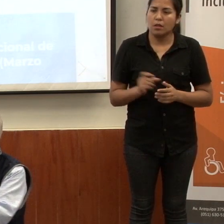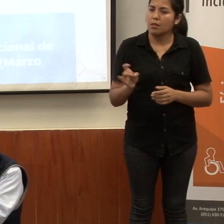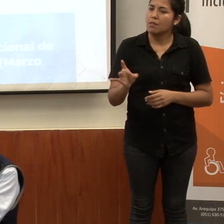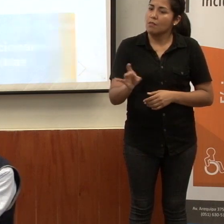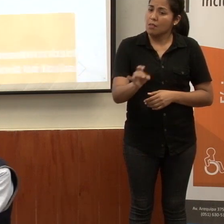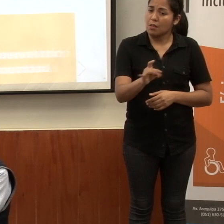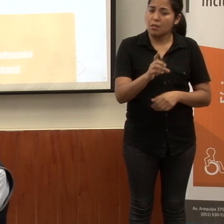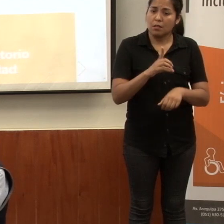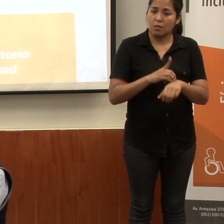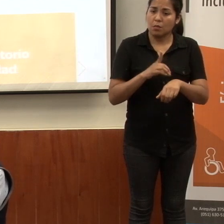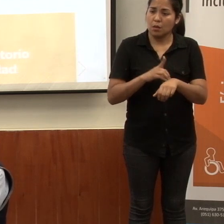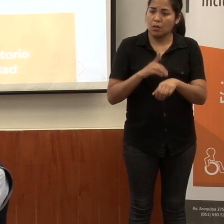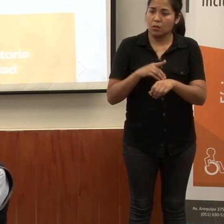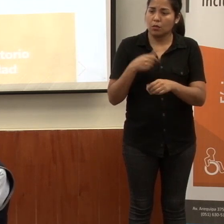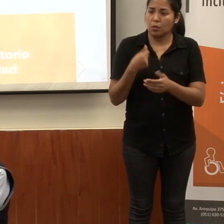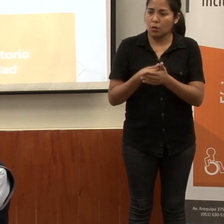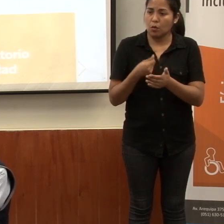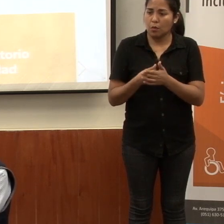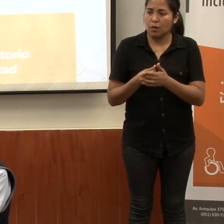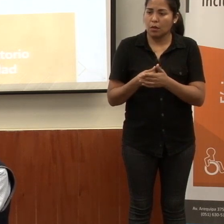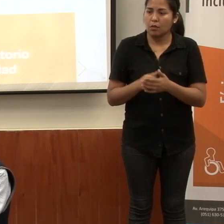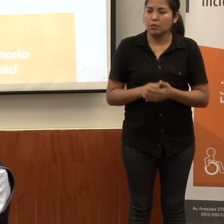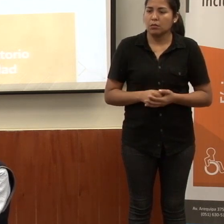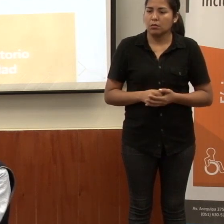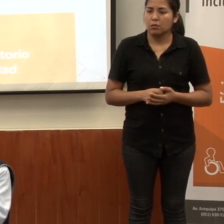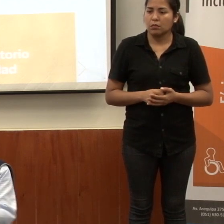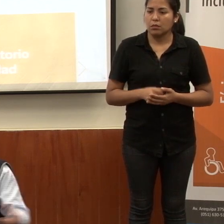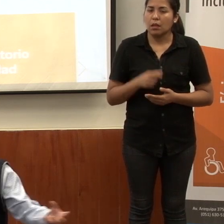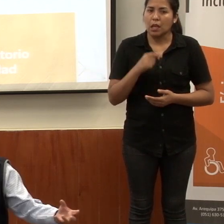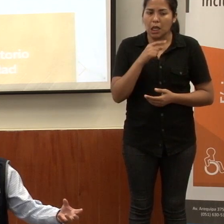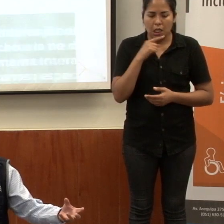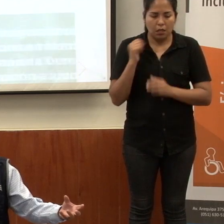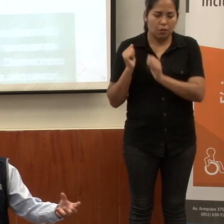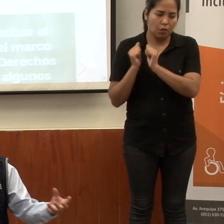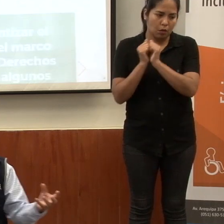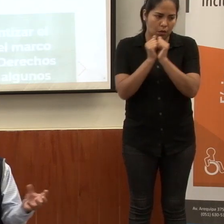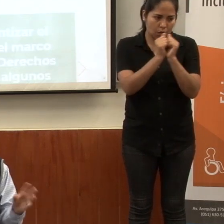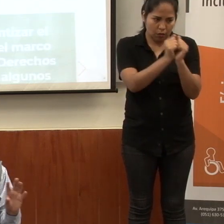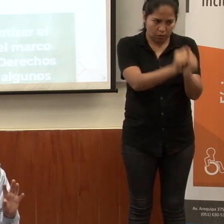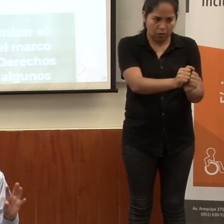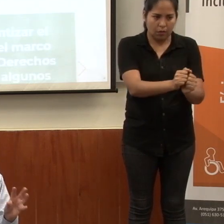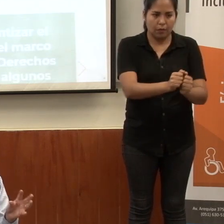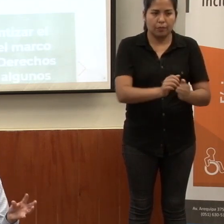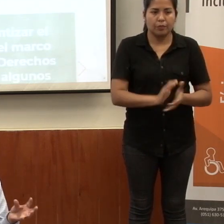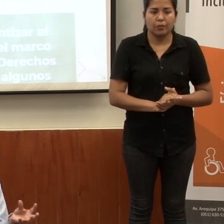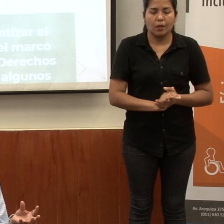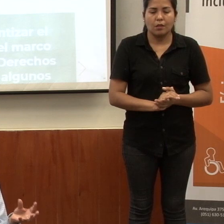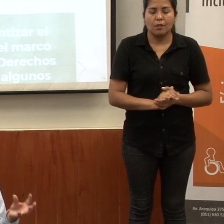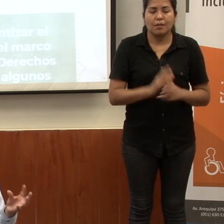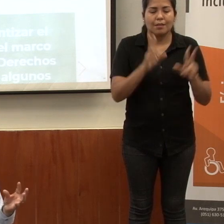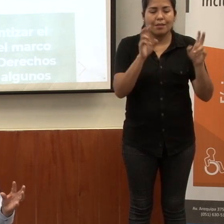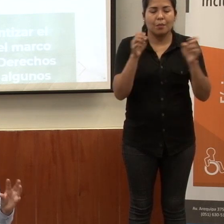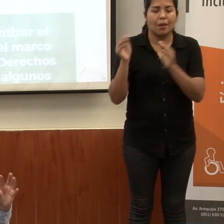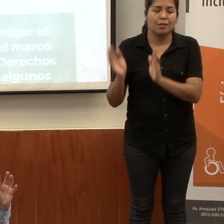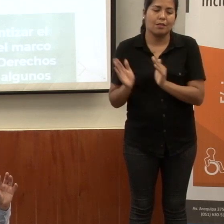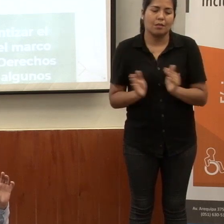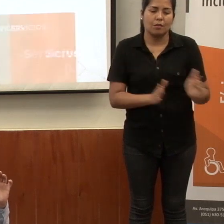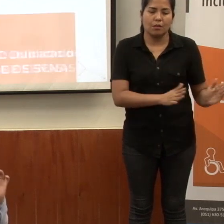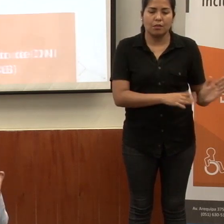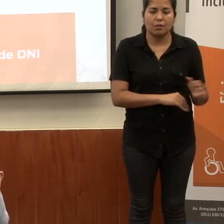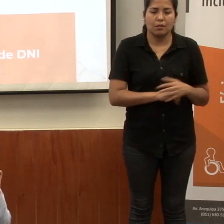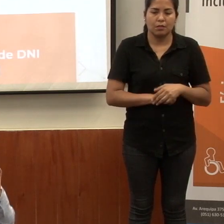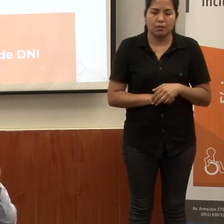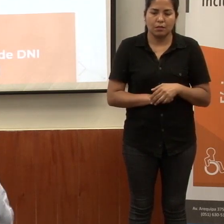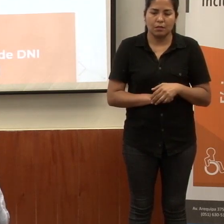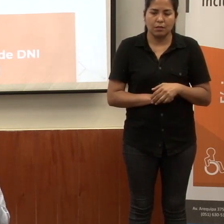que cobran guardias comunitarias. Entonces, esto puede ser destinada para eso. Ese es un tema de organización, ¿ya?